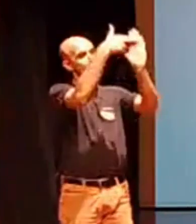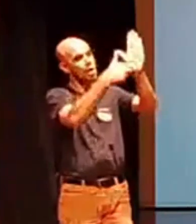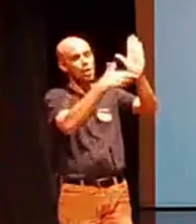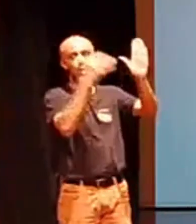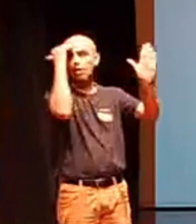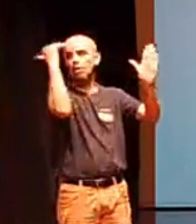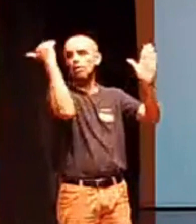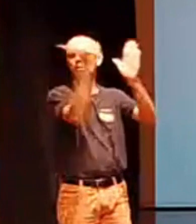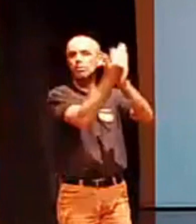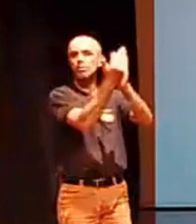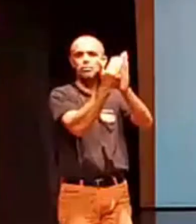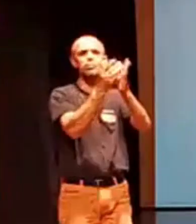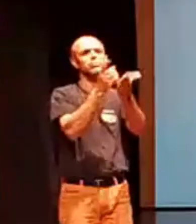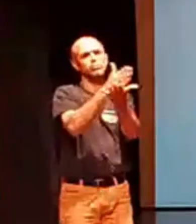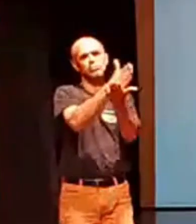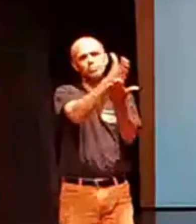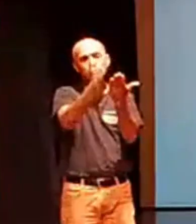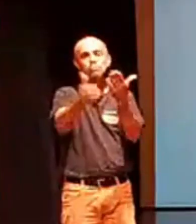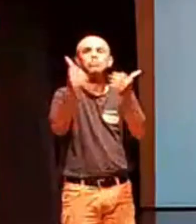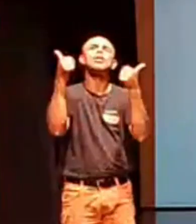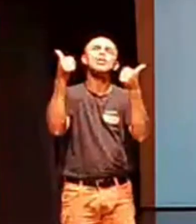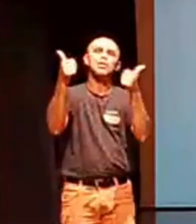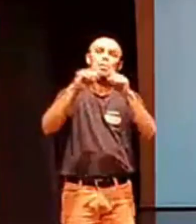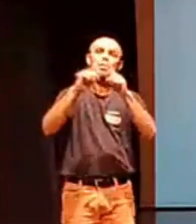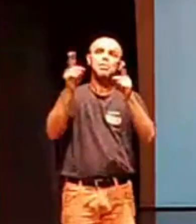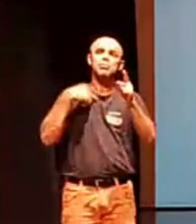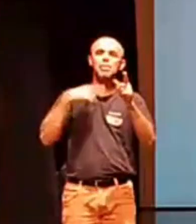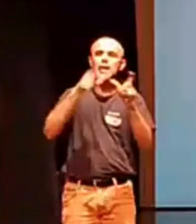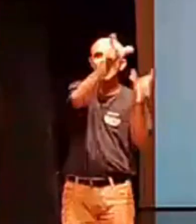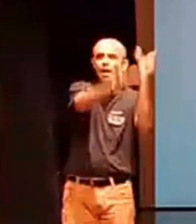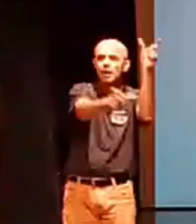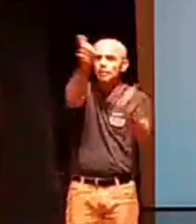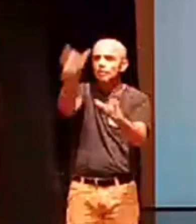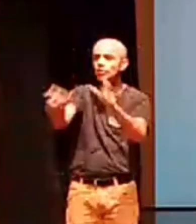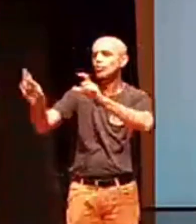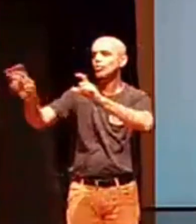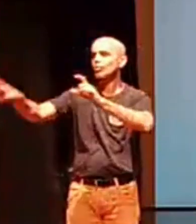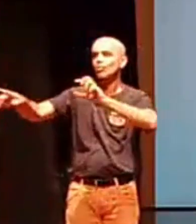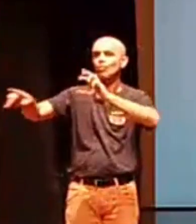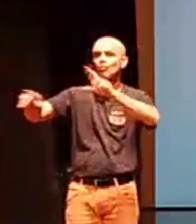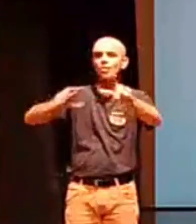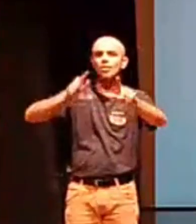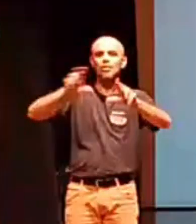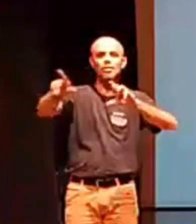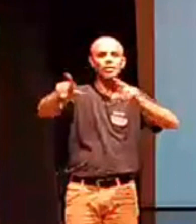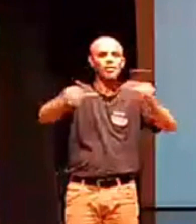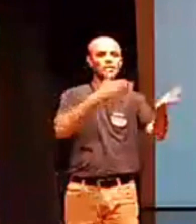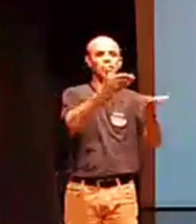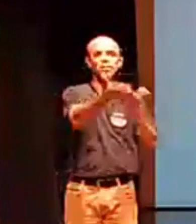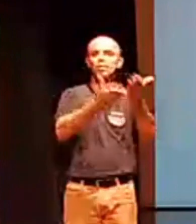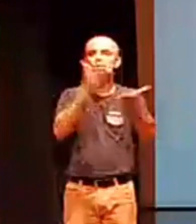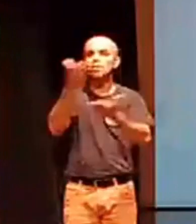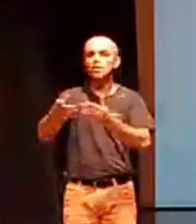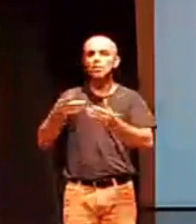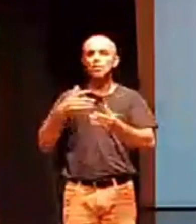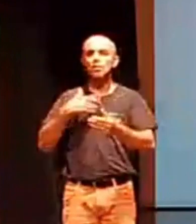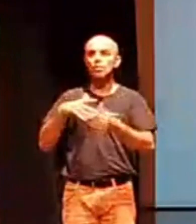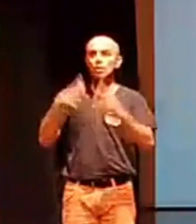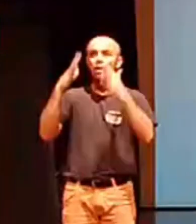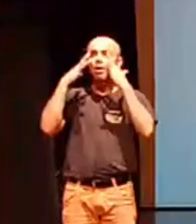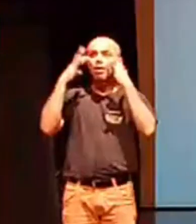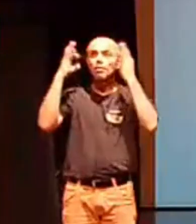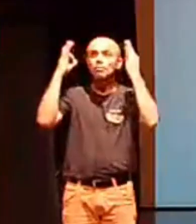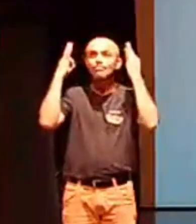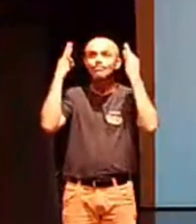seguir diretrizes, mas a gente precisa individualizar para cada um. Né? Então, se a gente tem uma pessoa com uma tensão muito grande